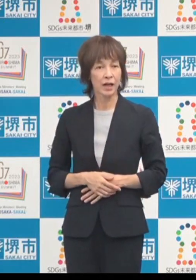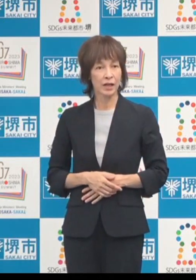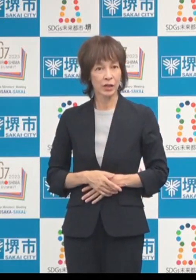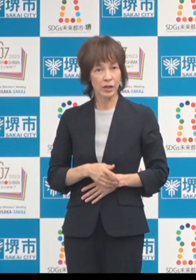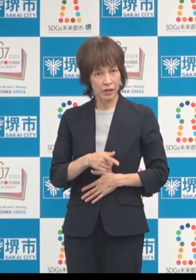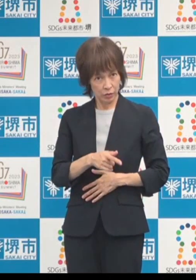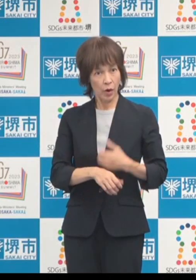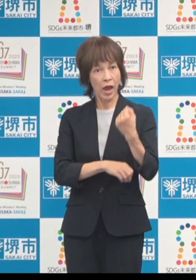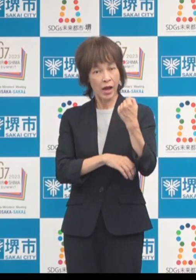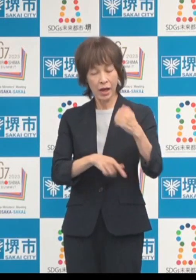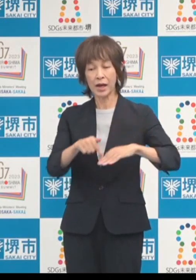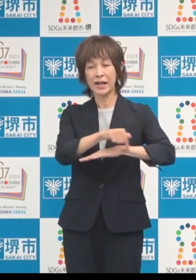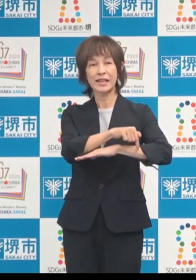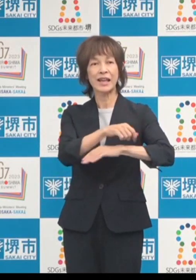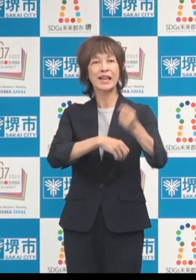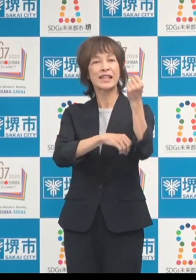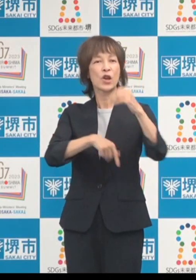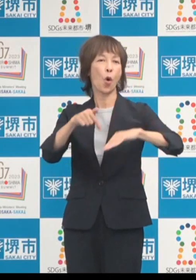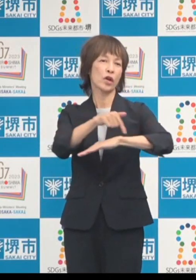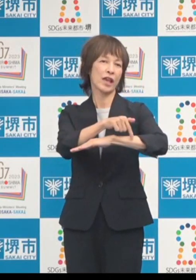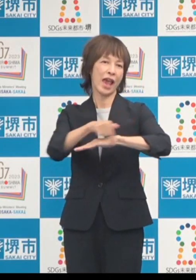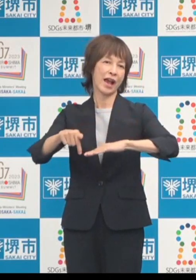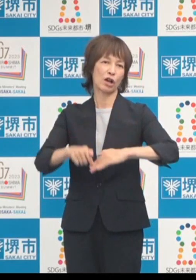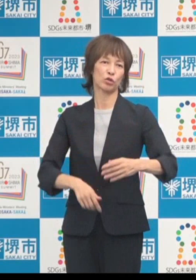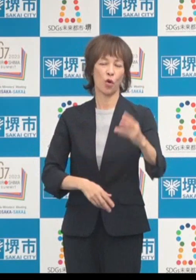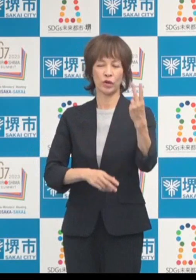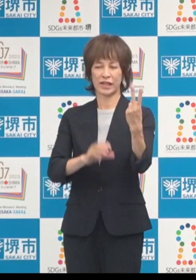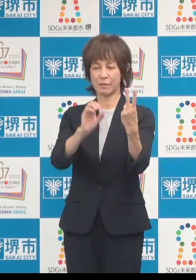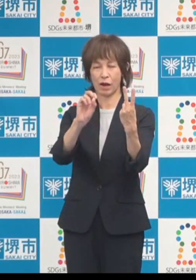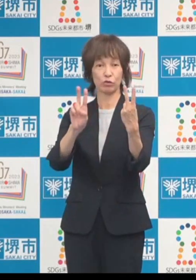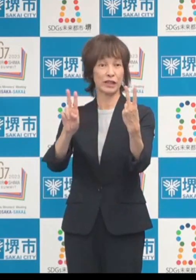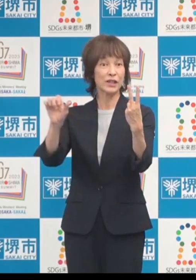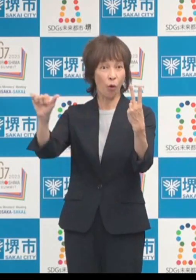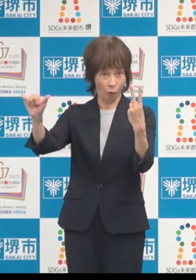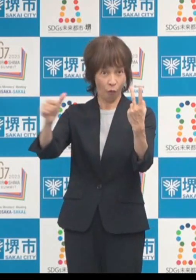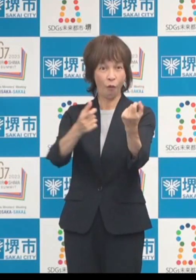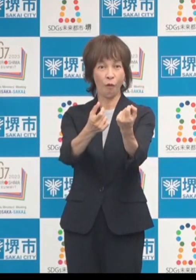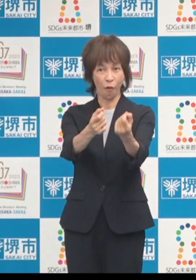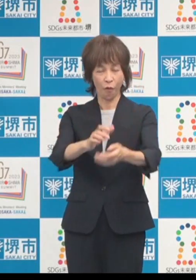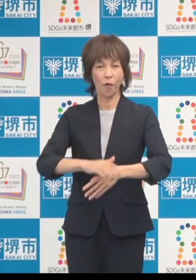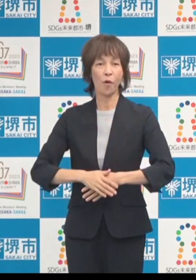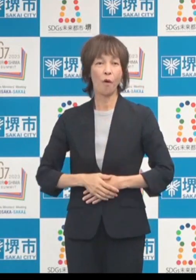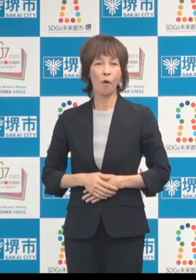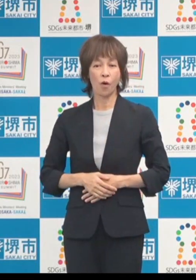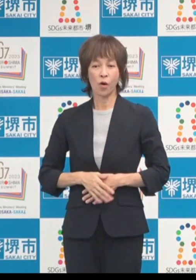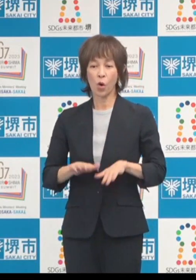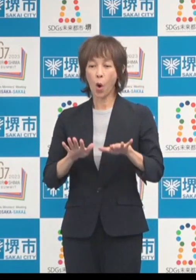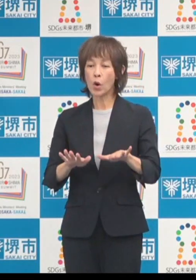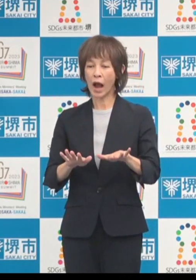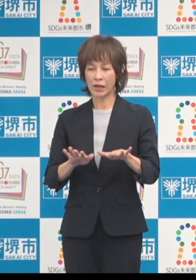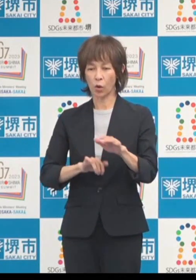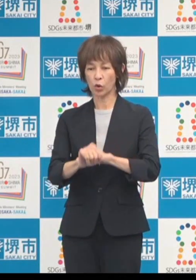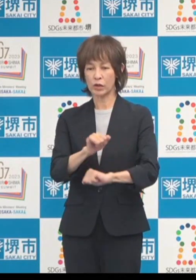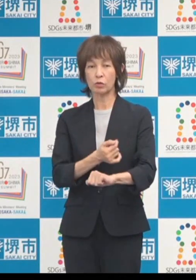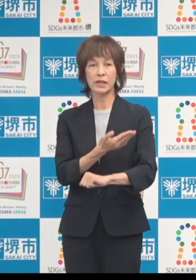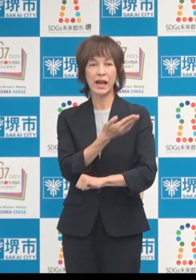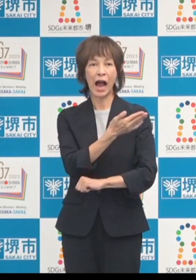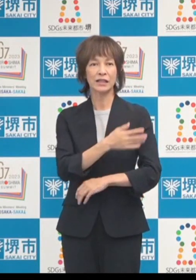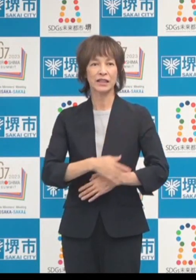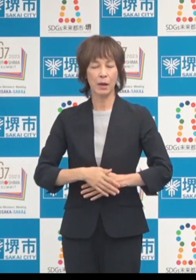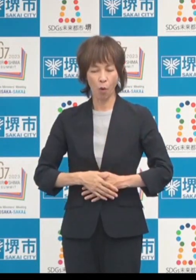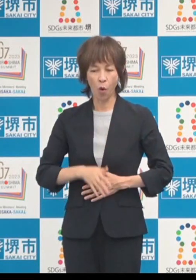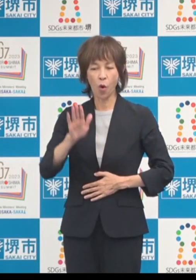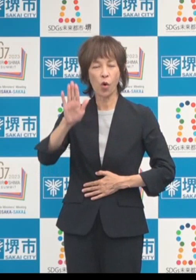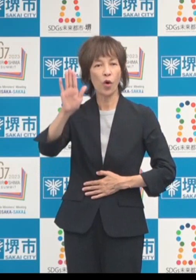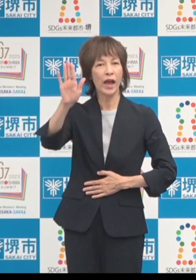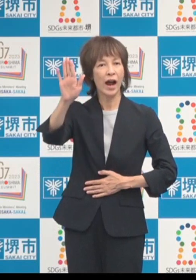のが堺市基本計画2025です。ですので今回のこの取り組みに関しても、やはりこ